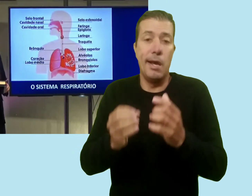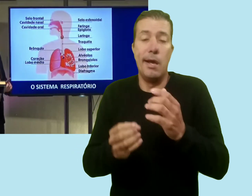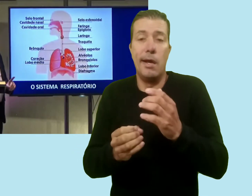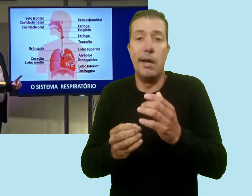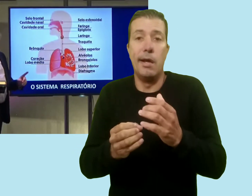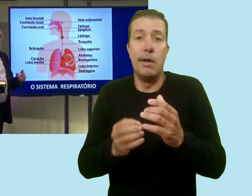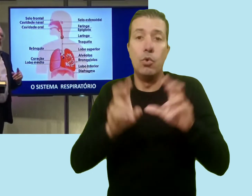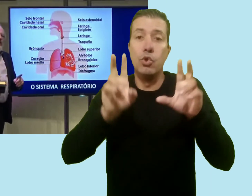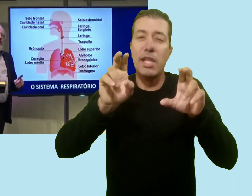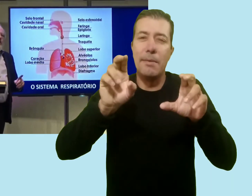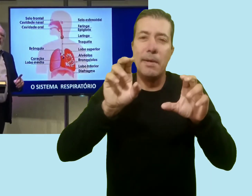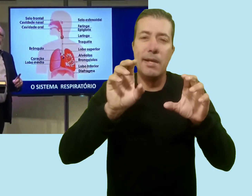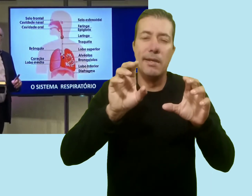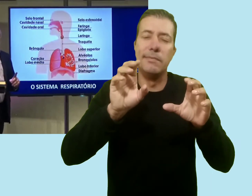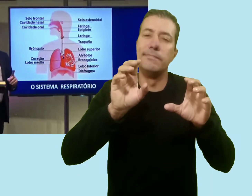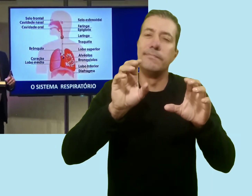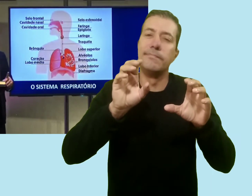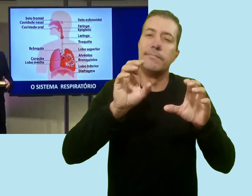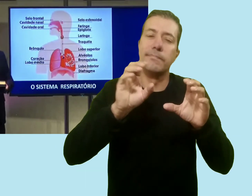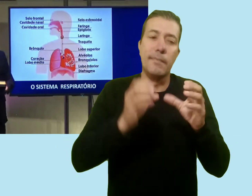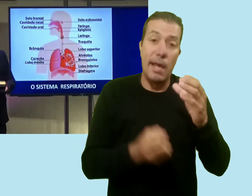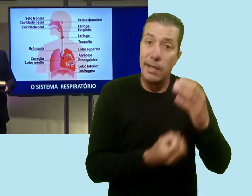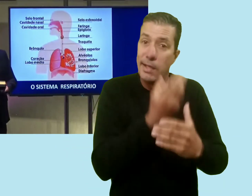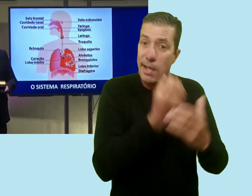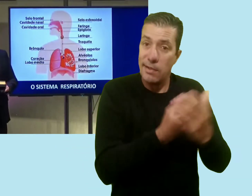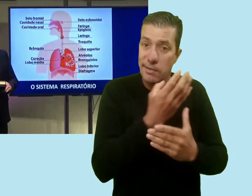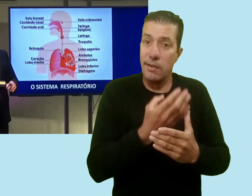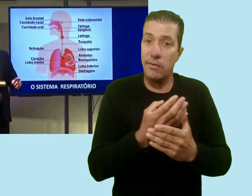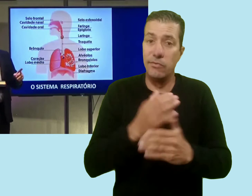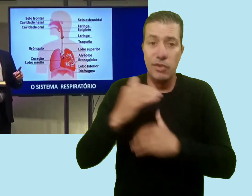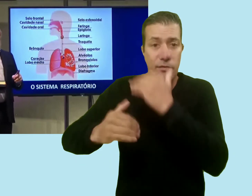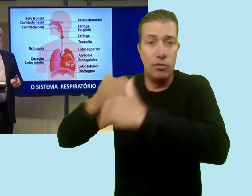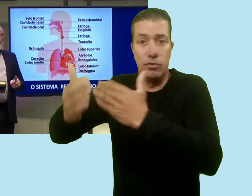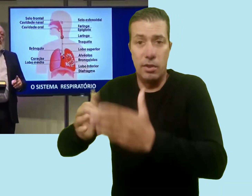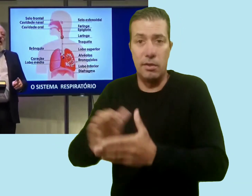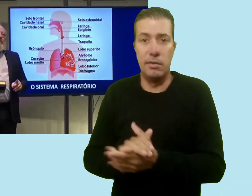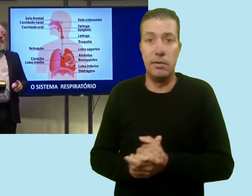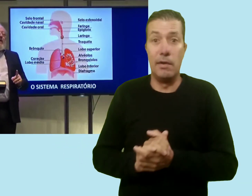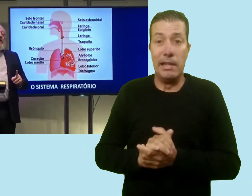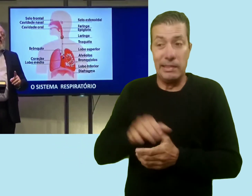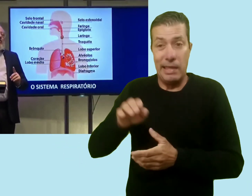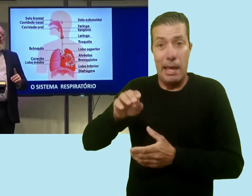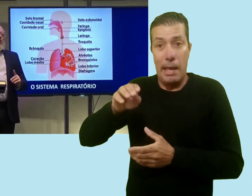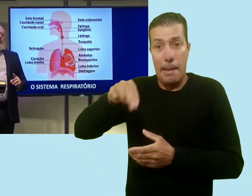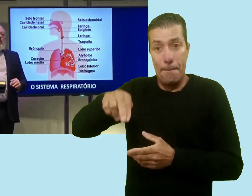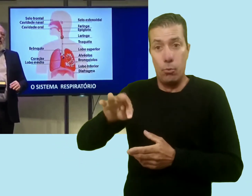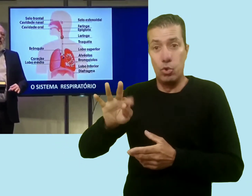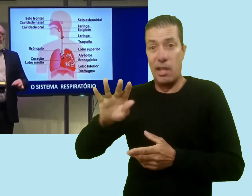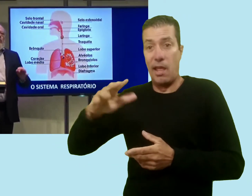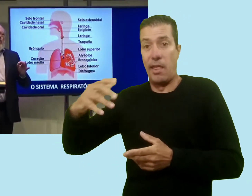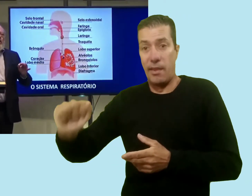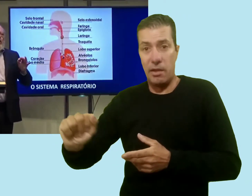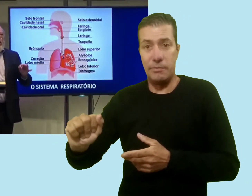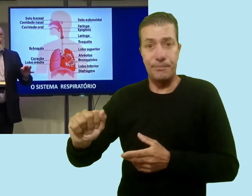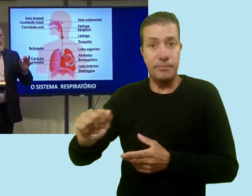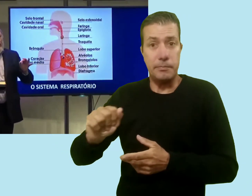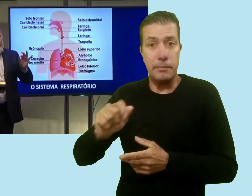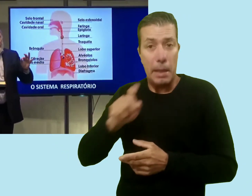evolucionismo. Os cientistas evolucionistas falam que a mutação é perniciosa em